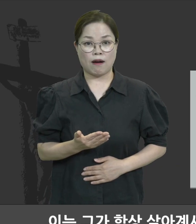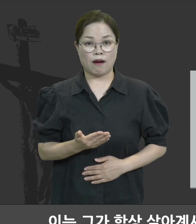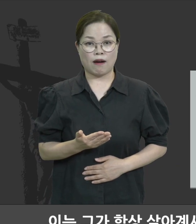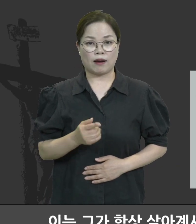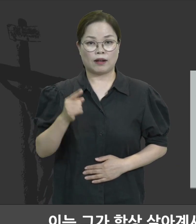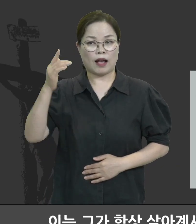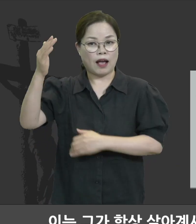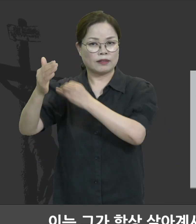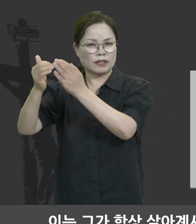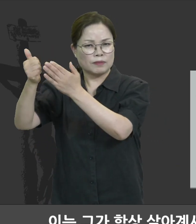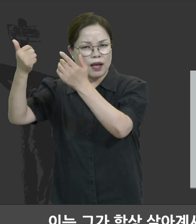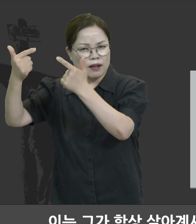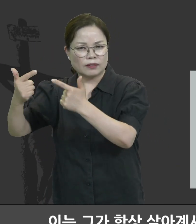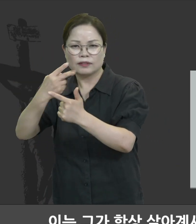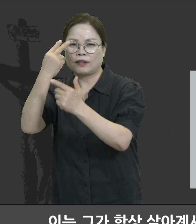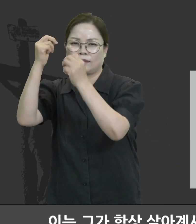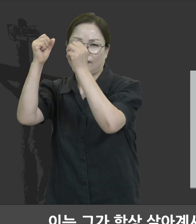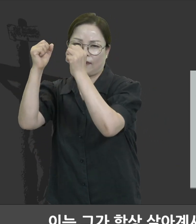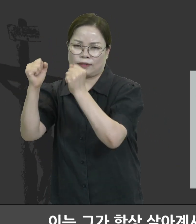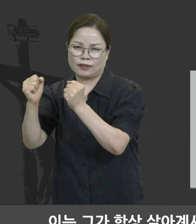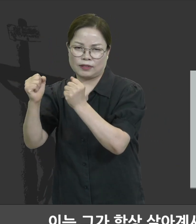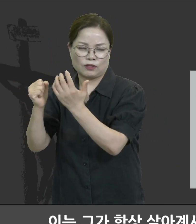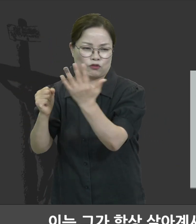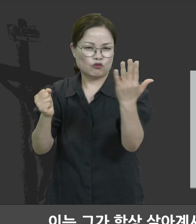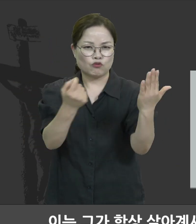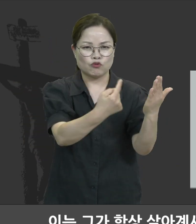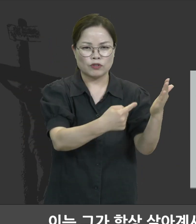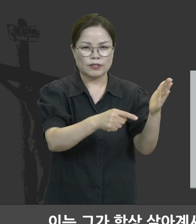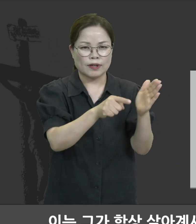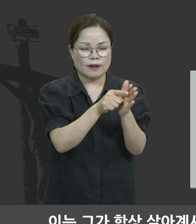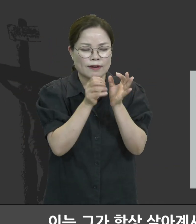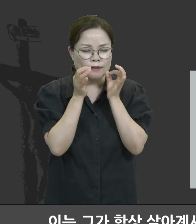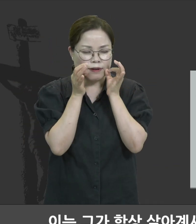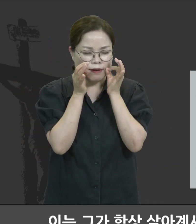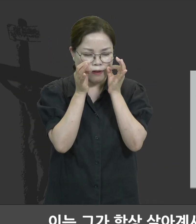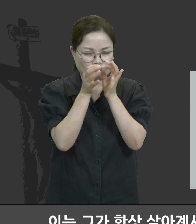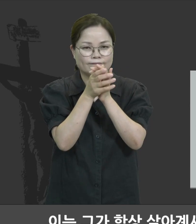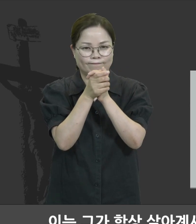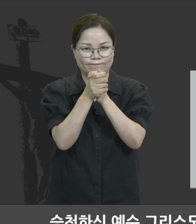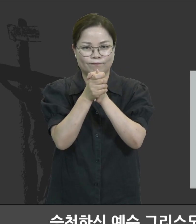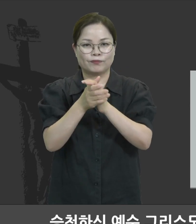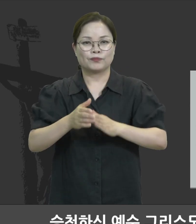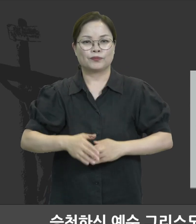이는 그가 항상 살아계셔서 그들을 위하여 간구하심이라.